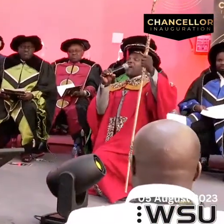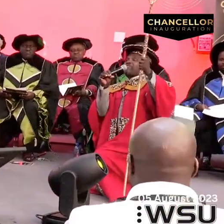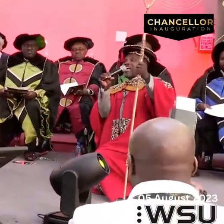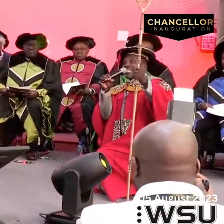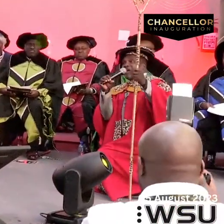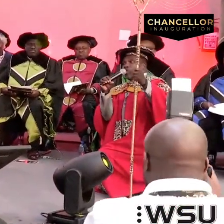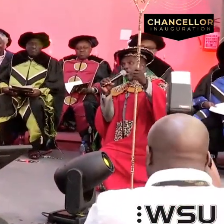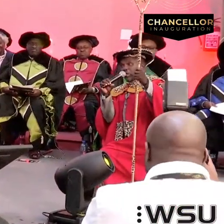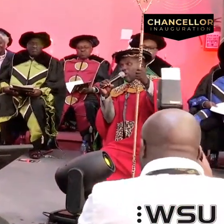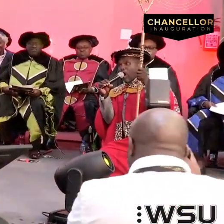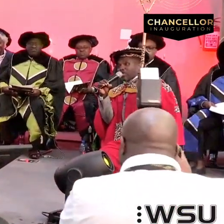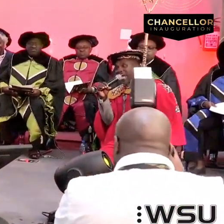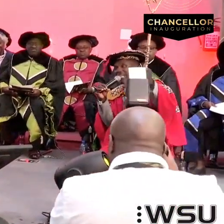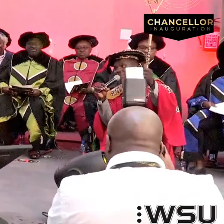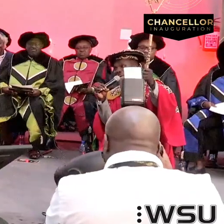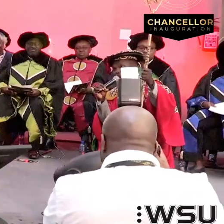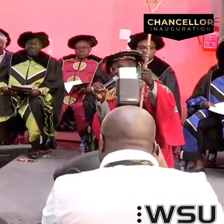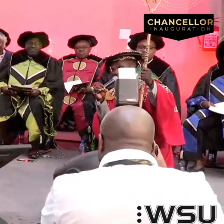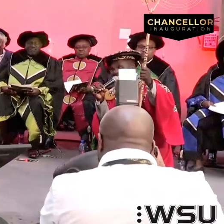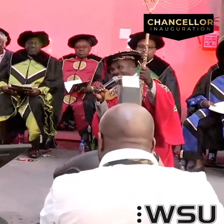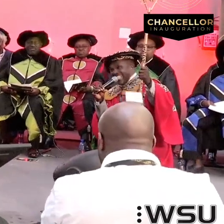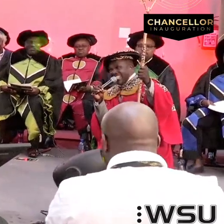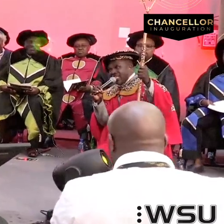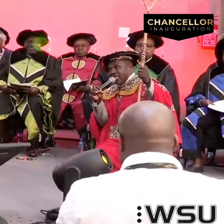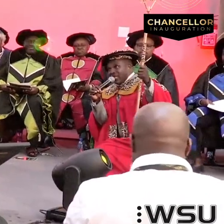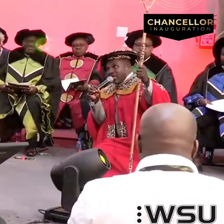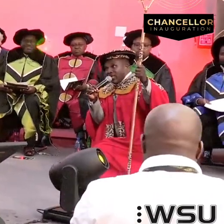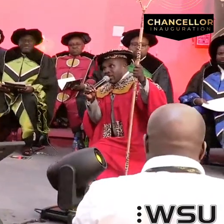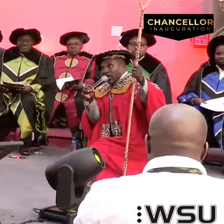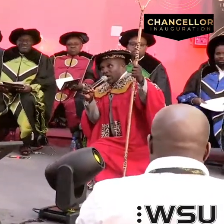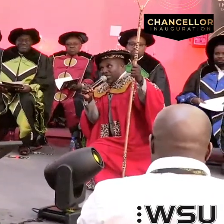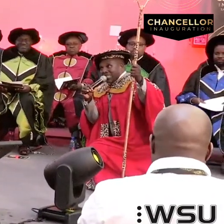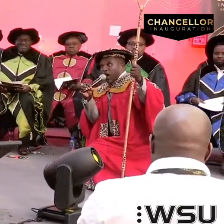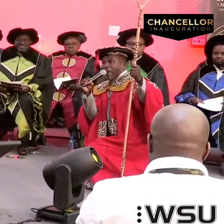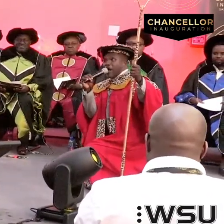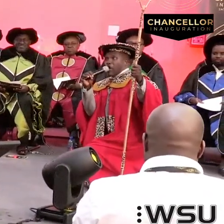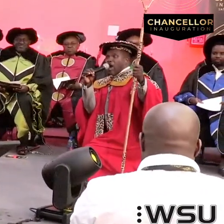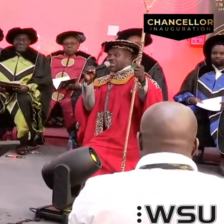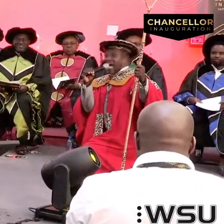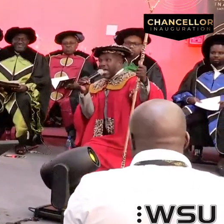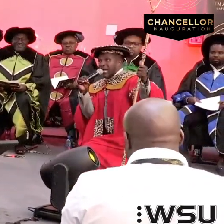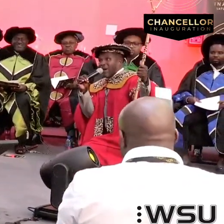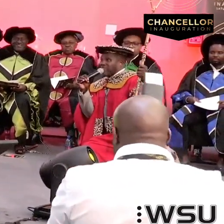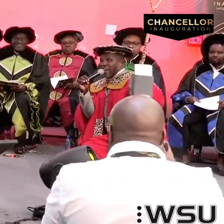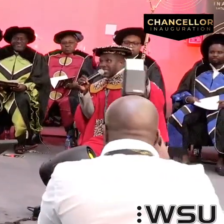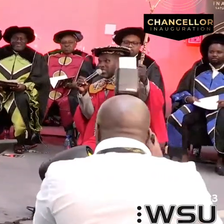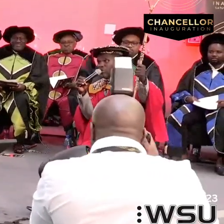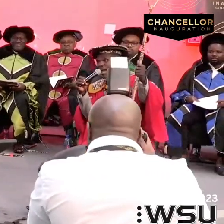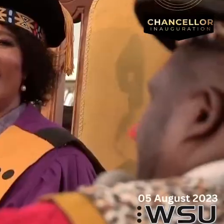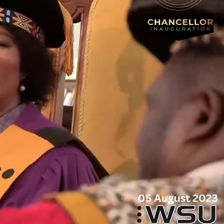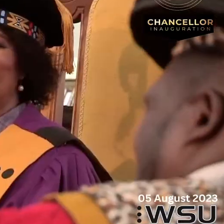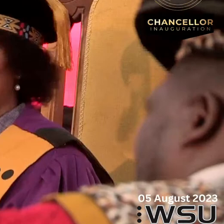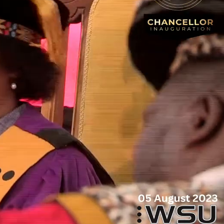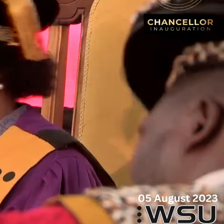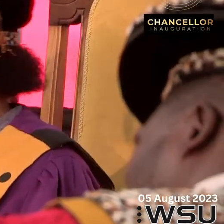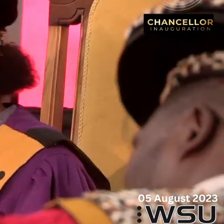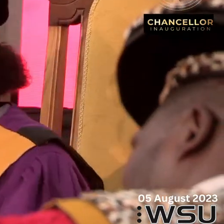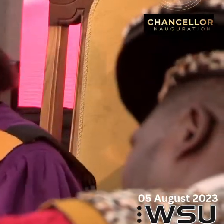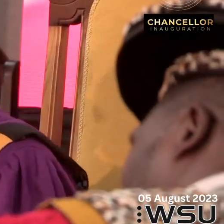Okobo Professor Nkuhlu ngokuqala emathotheni. Yawuba ngokuqala ebafazini uba